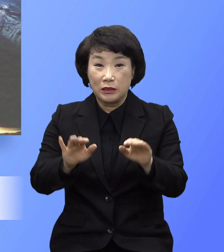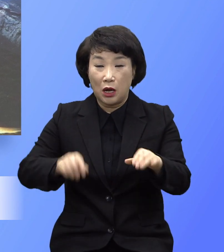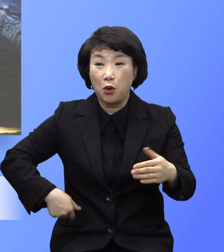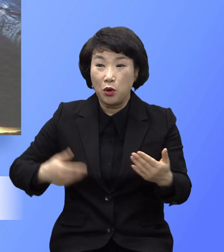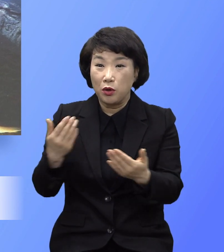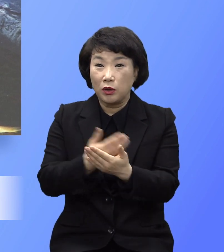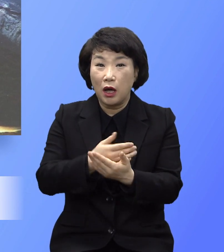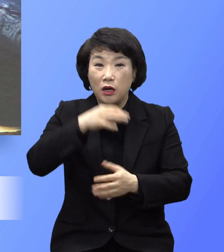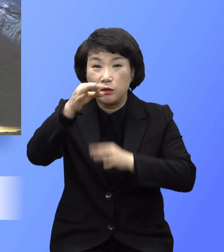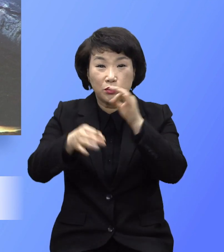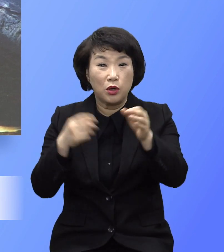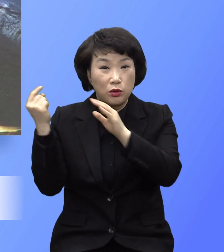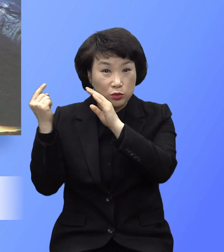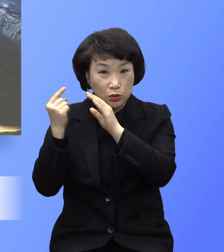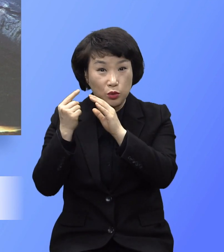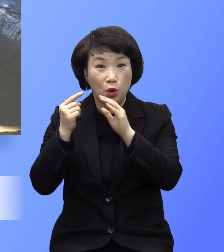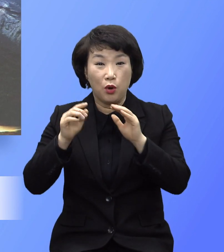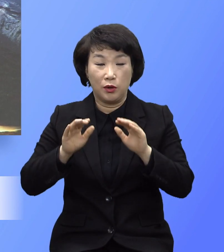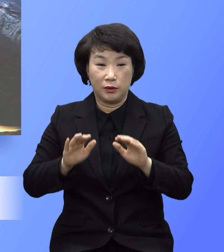회개의 소리를 들으면서